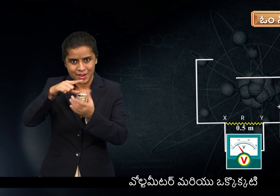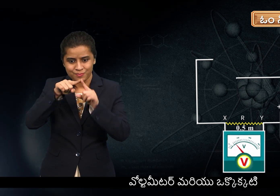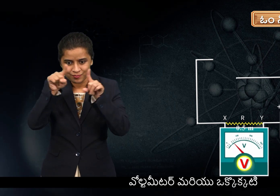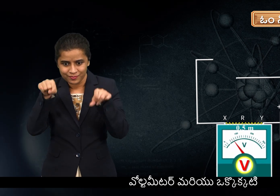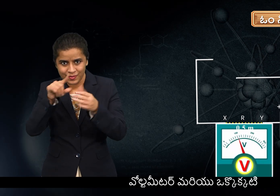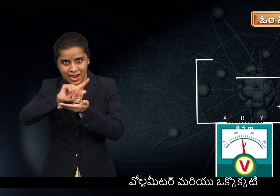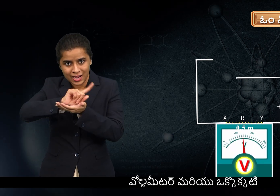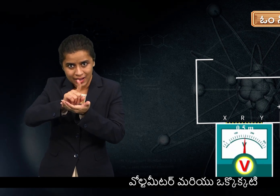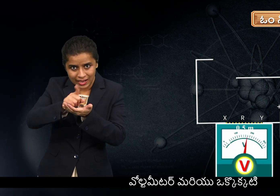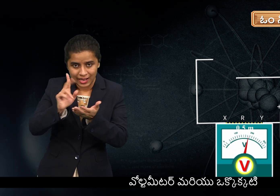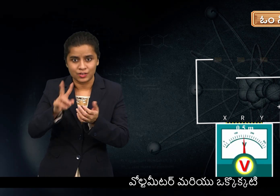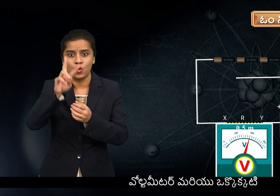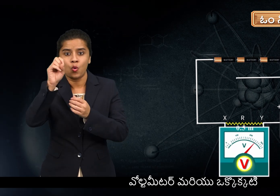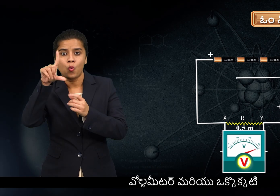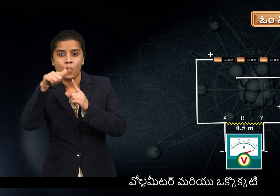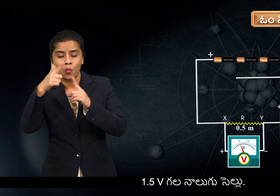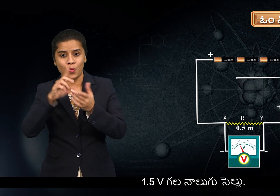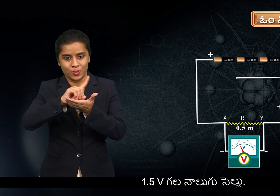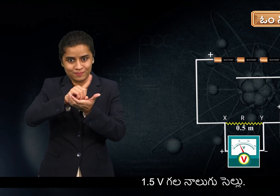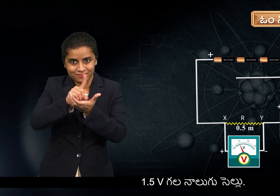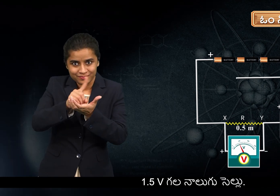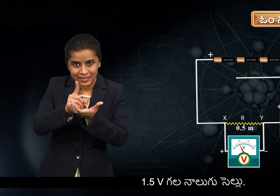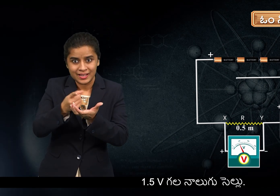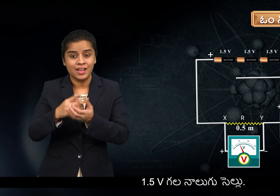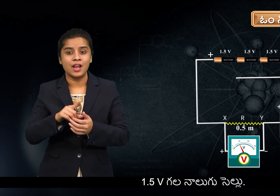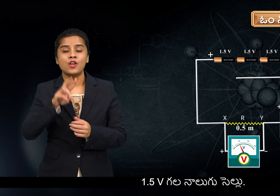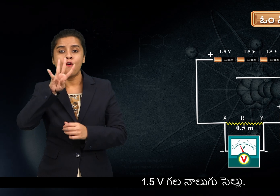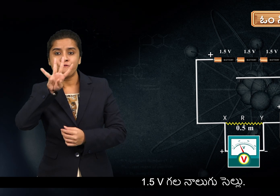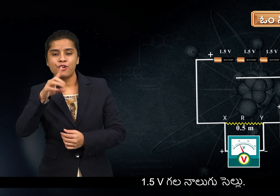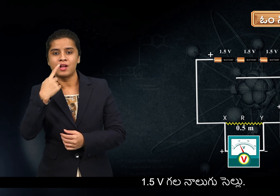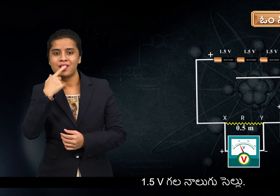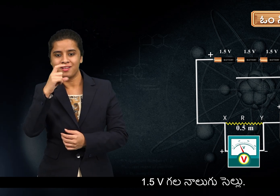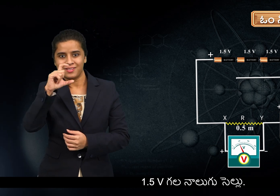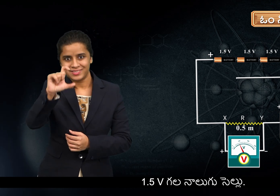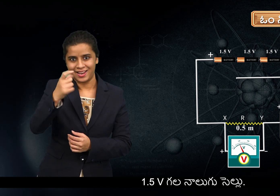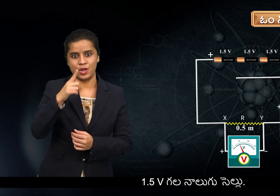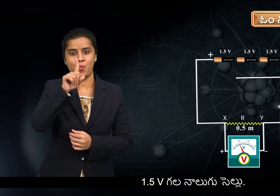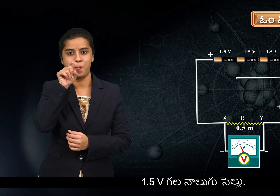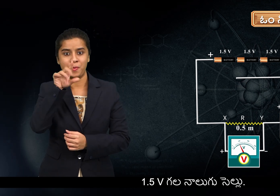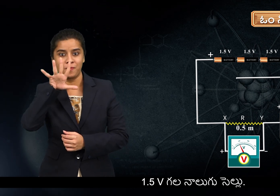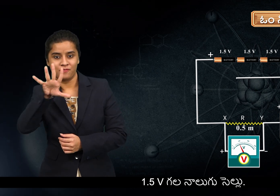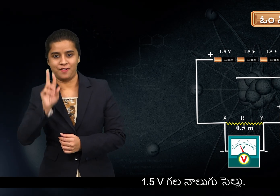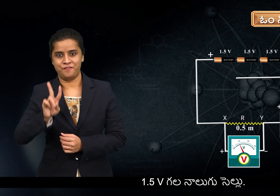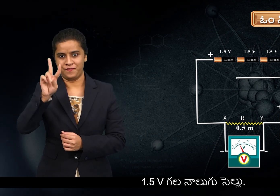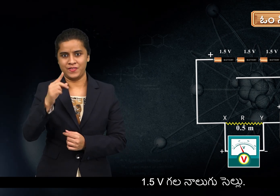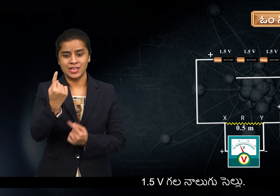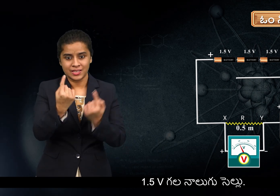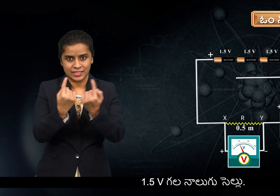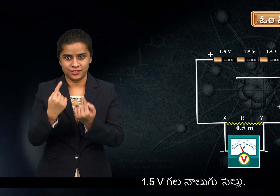వోల్ట్ మీటర్ మరియు ఒక్కొక్కటి 1.5V గల 4 సెల్లు.